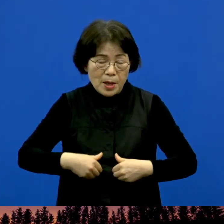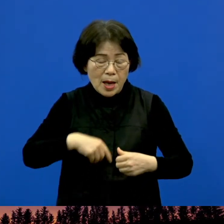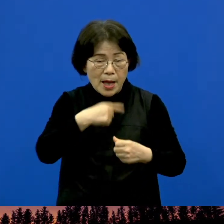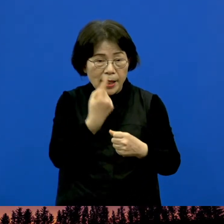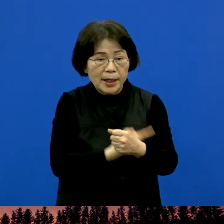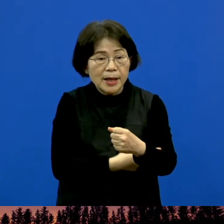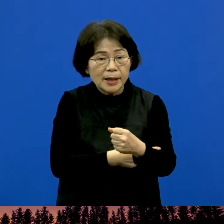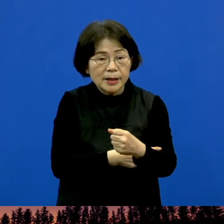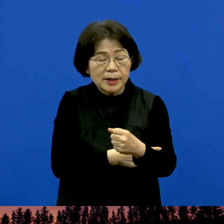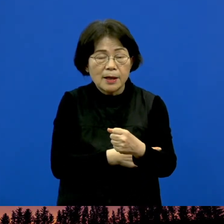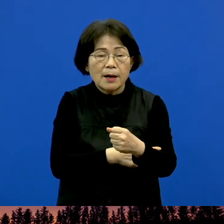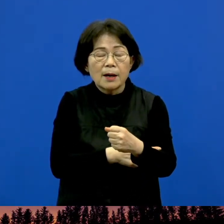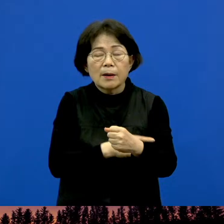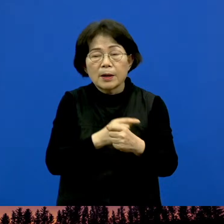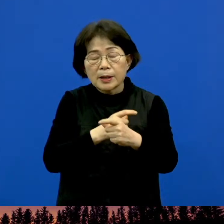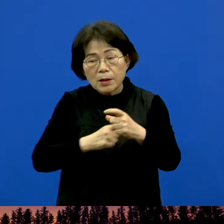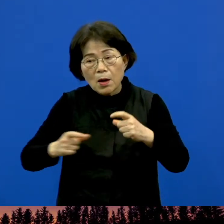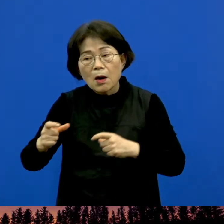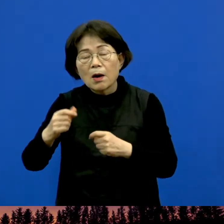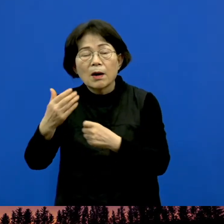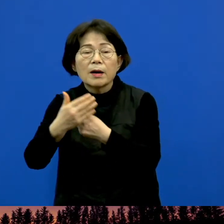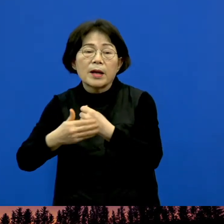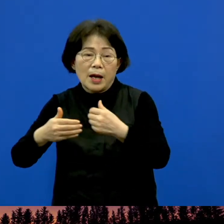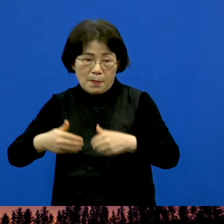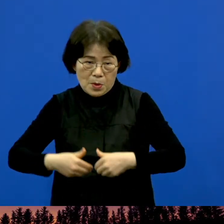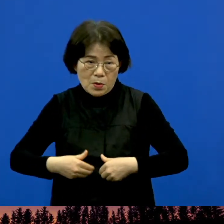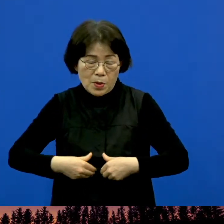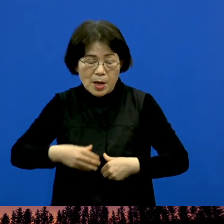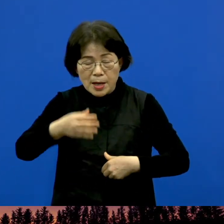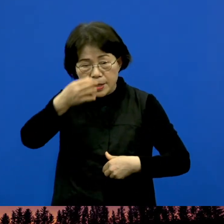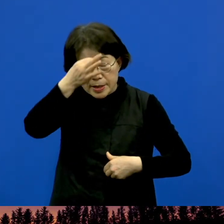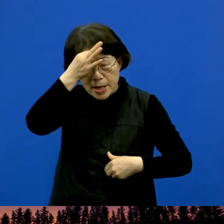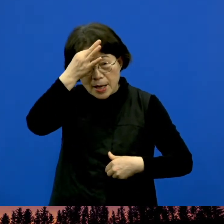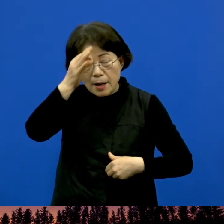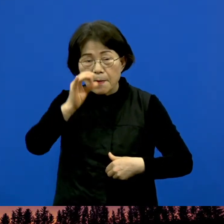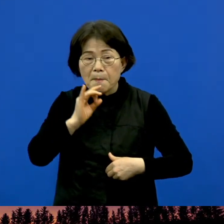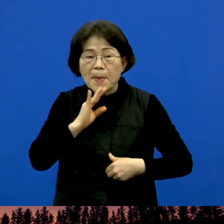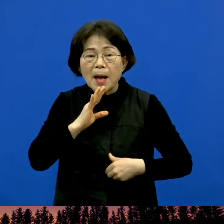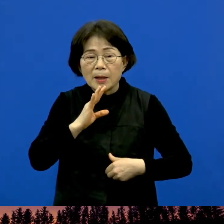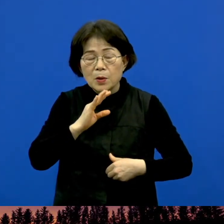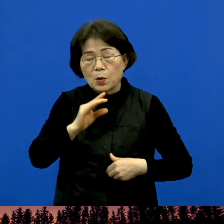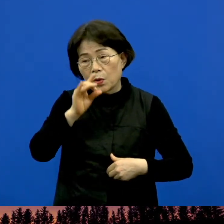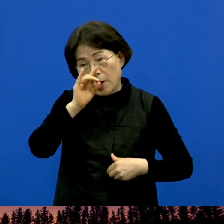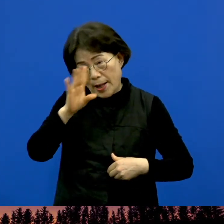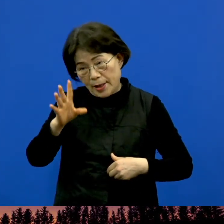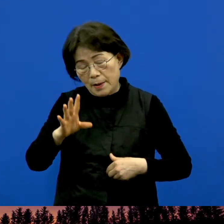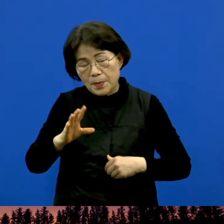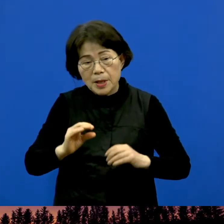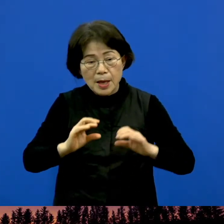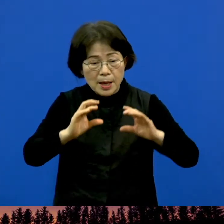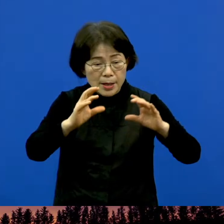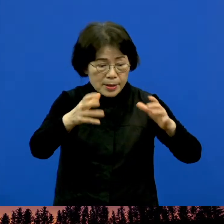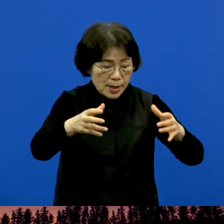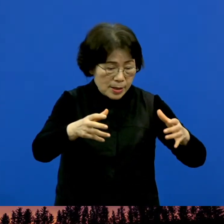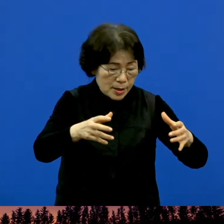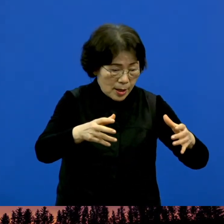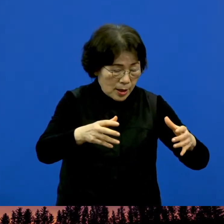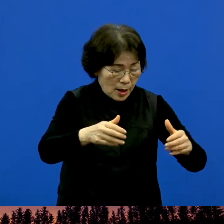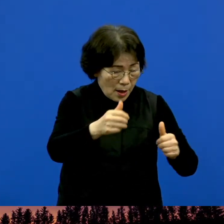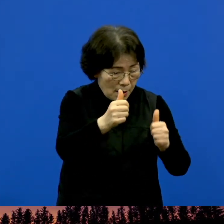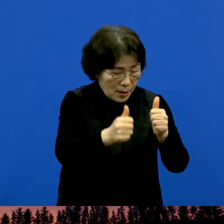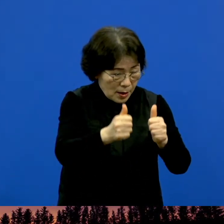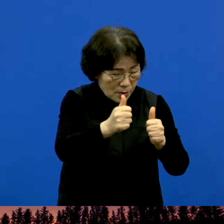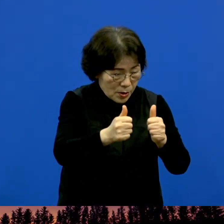능력 플러스 은혜예요. 은혜. 재능과 기술만 있으면 안 됩니다. 그러면 세상과 못 이깁니다.